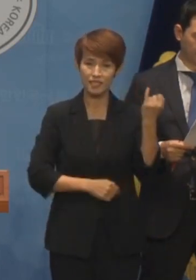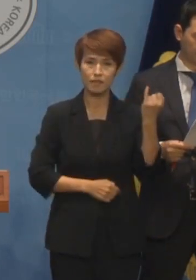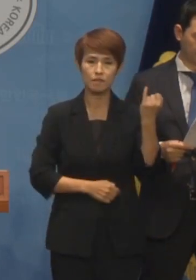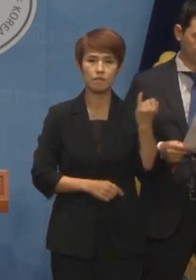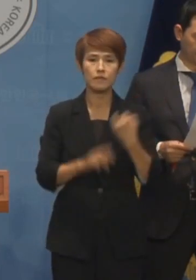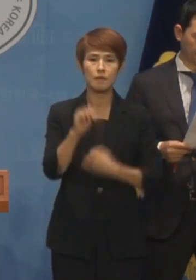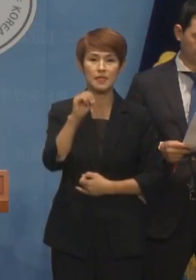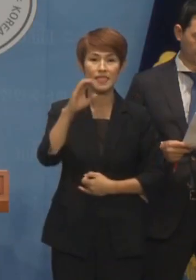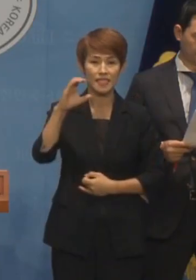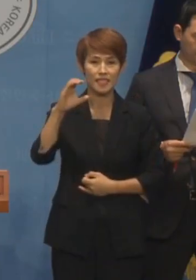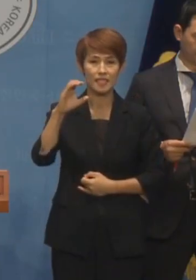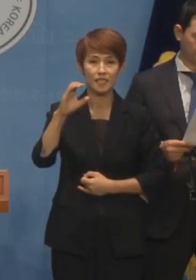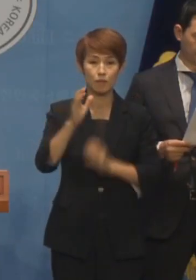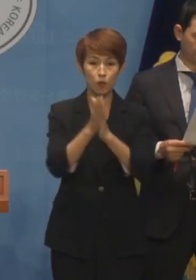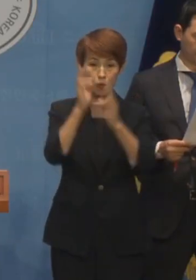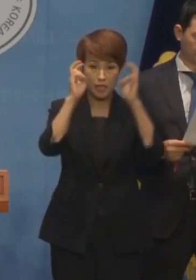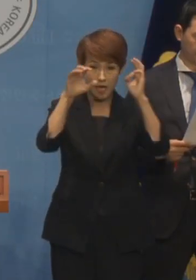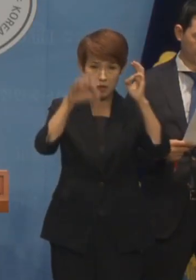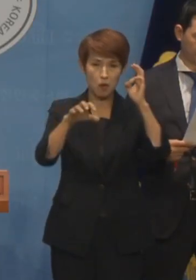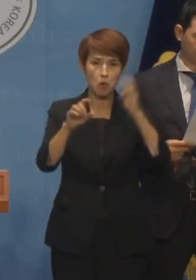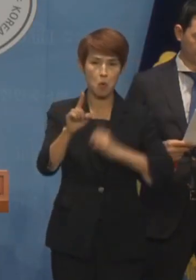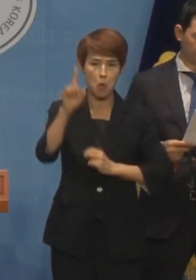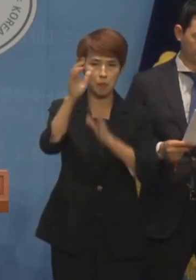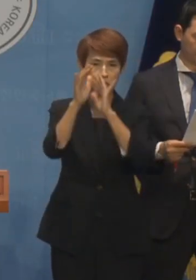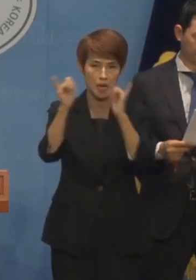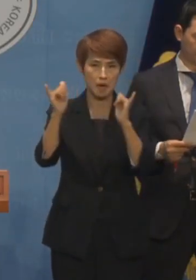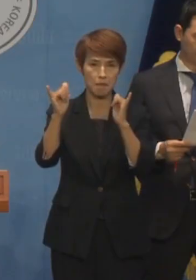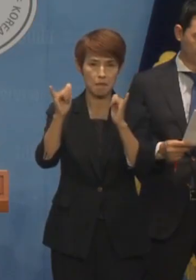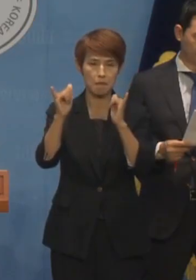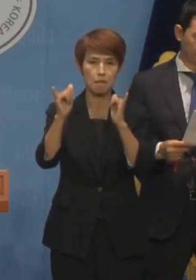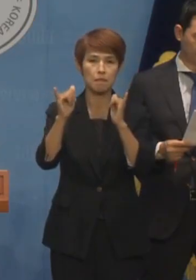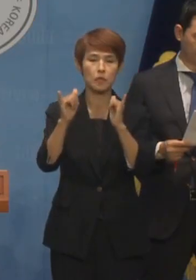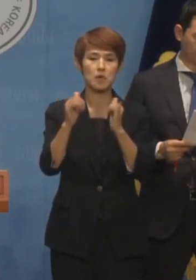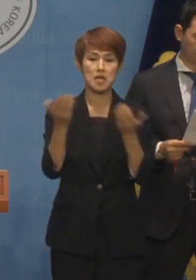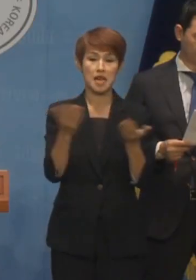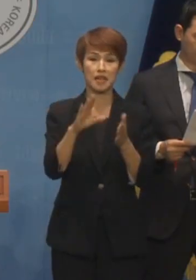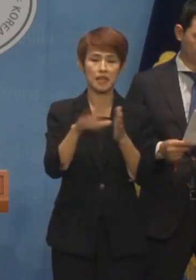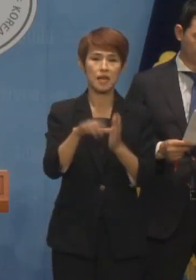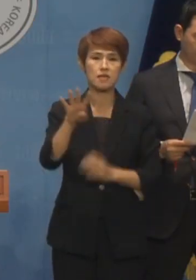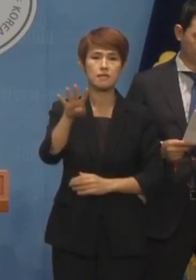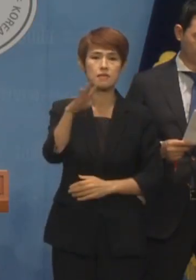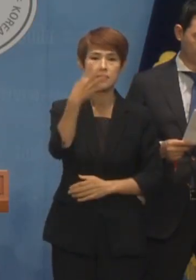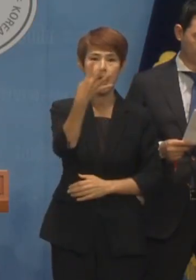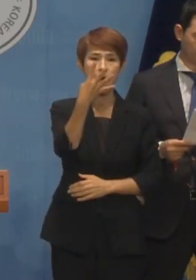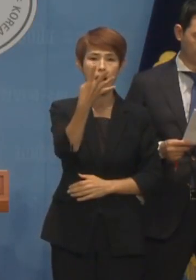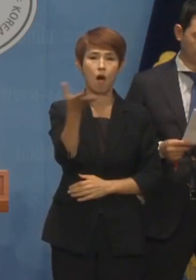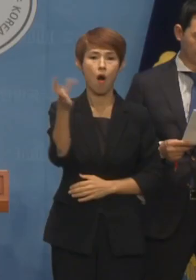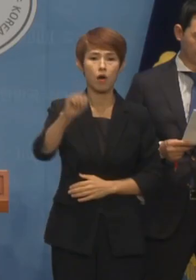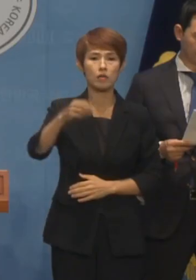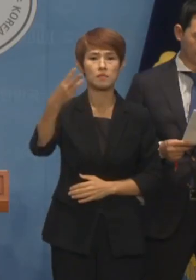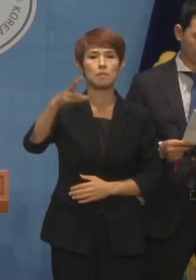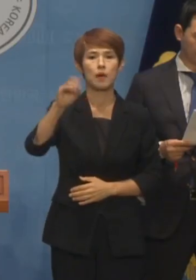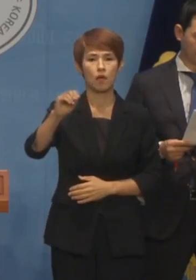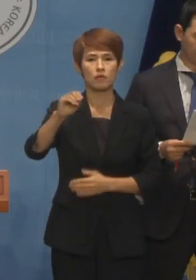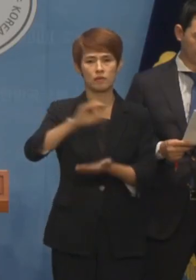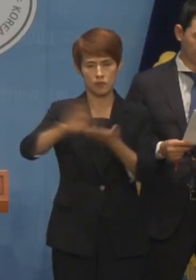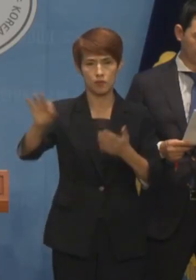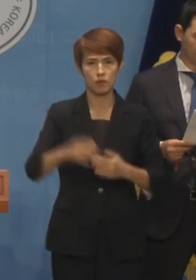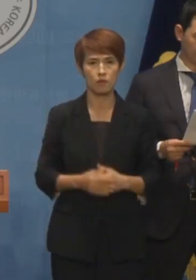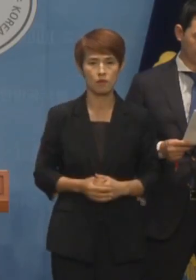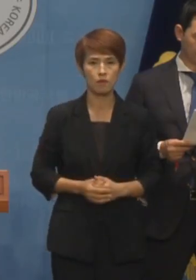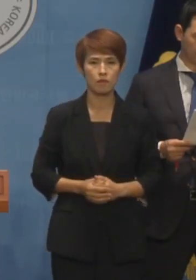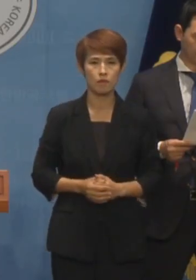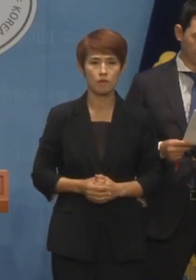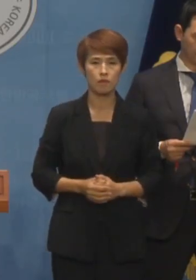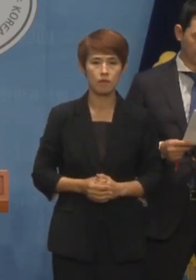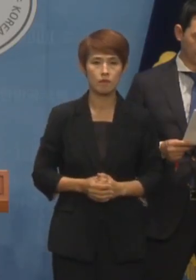MBC 본사에서 고위 간부와 임원으로 재직하며 약 4억 3천만 원, 대전 MBC 사장